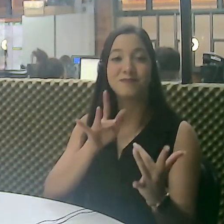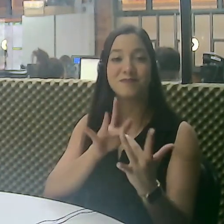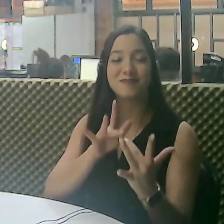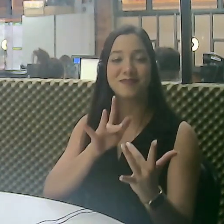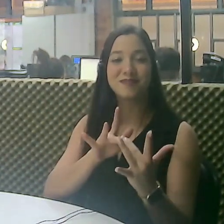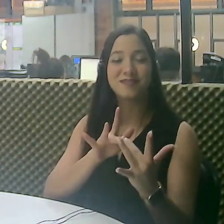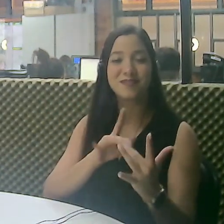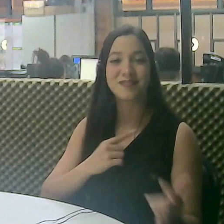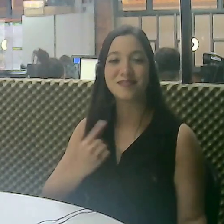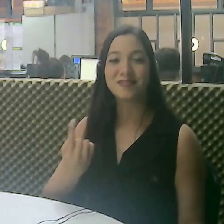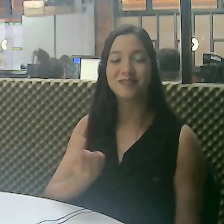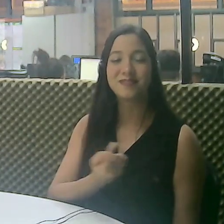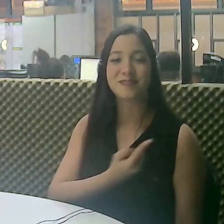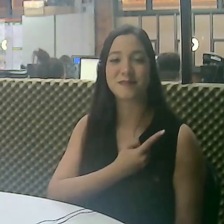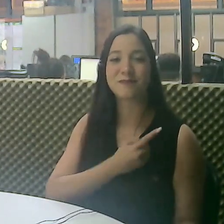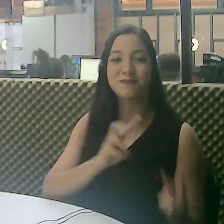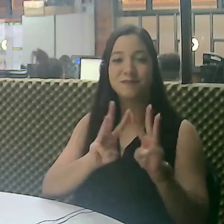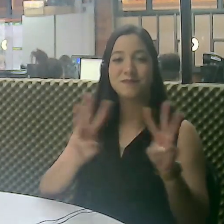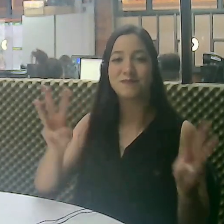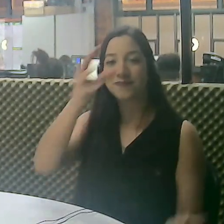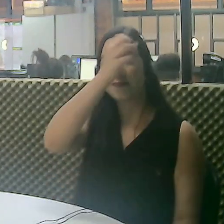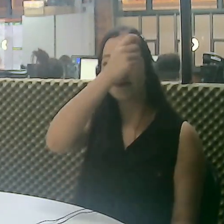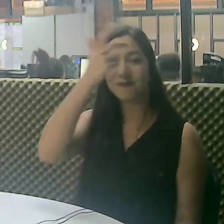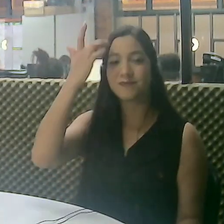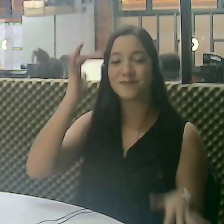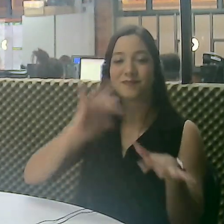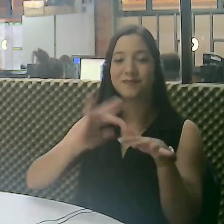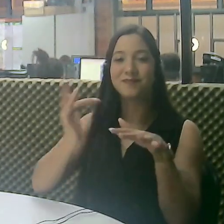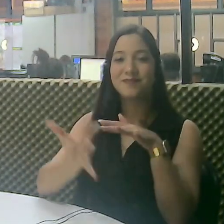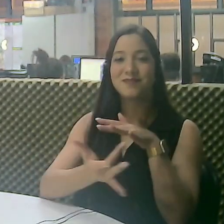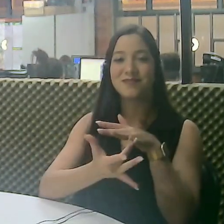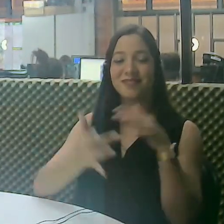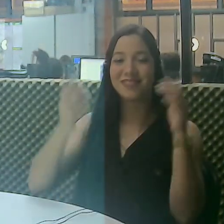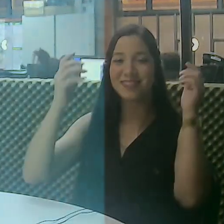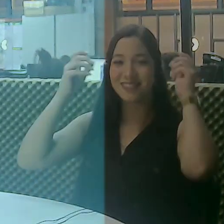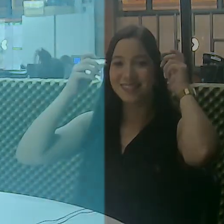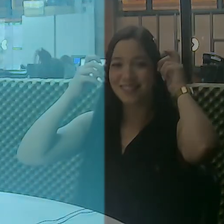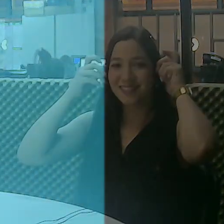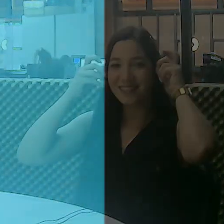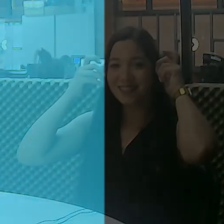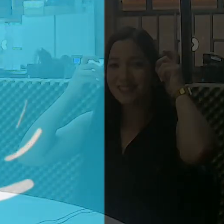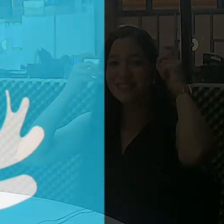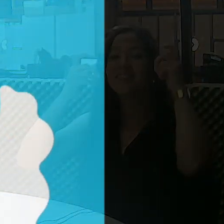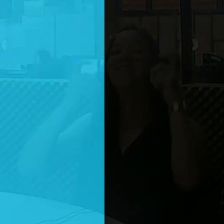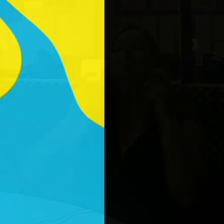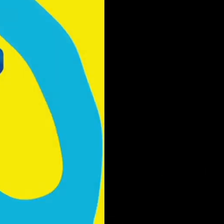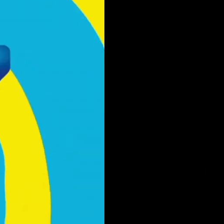Continue conosco no portal da Prefeitura e nas redes sociais.